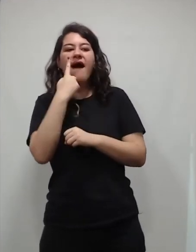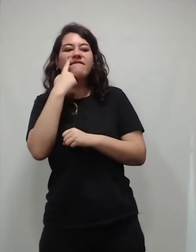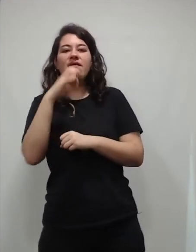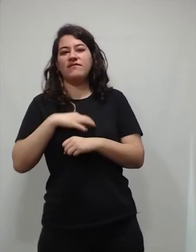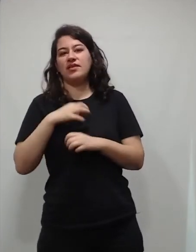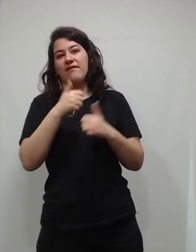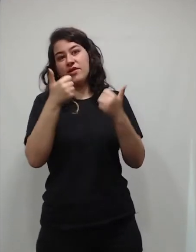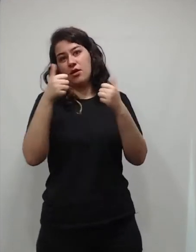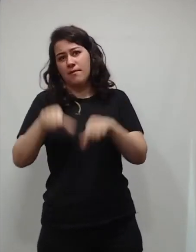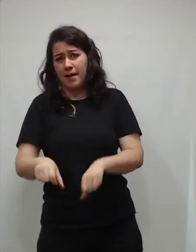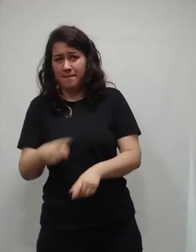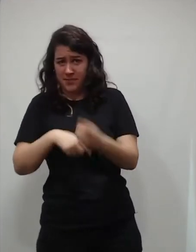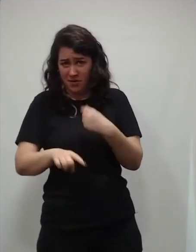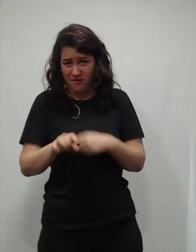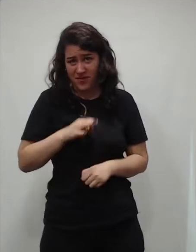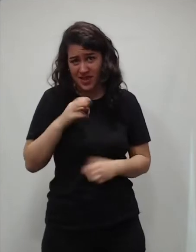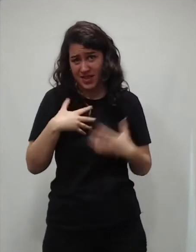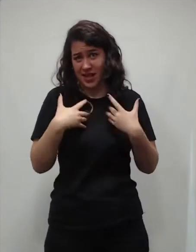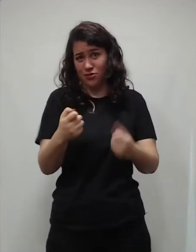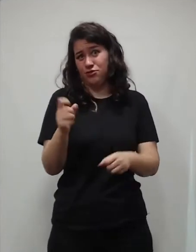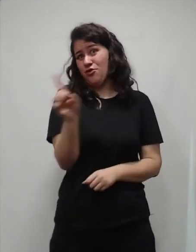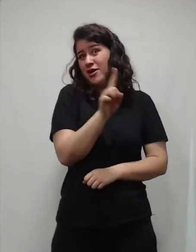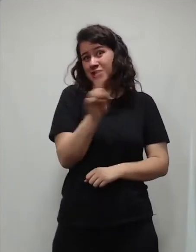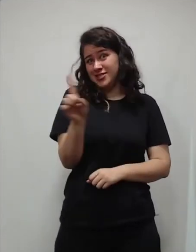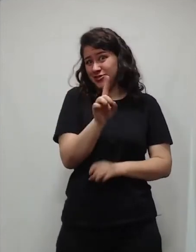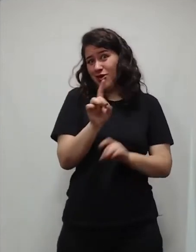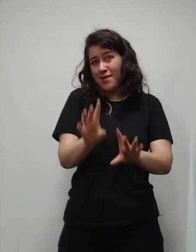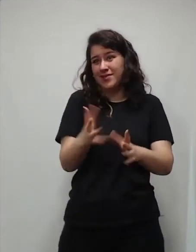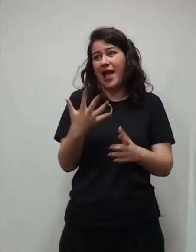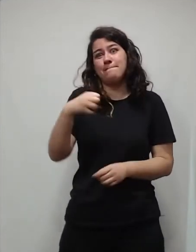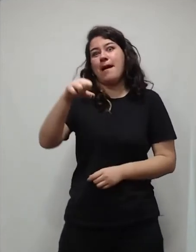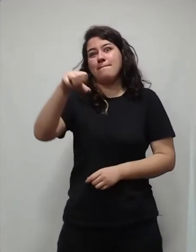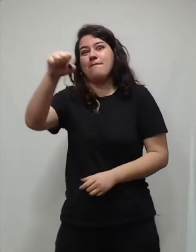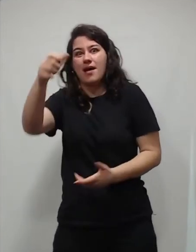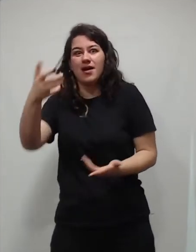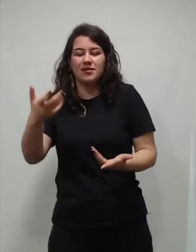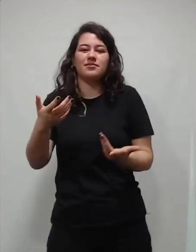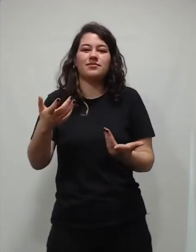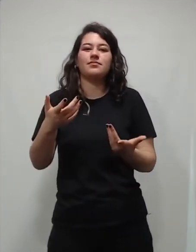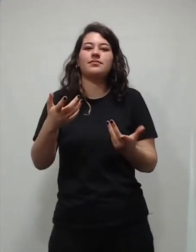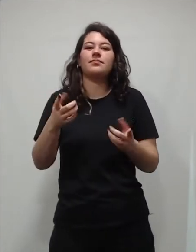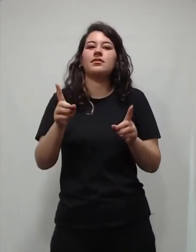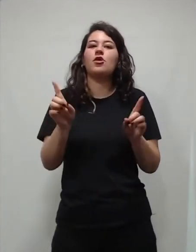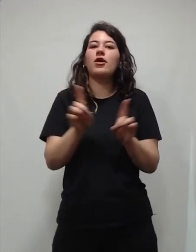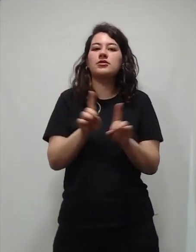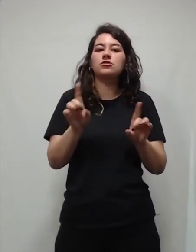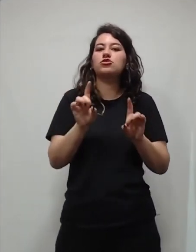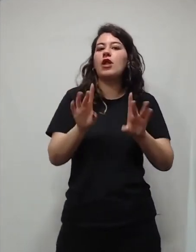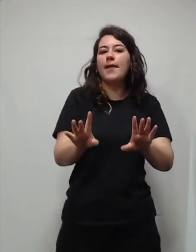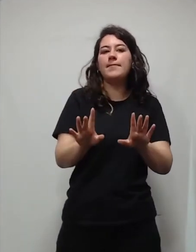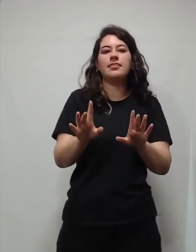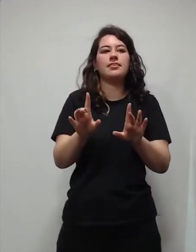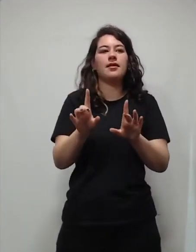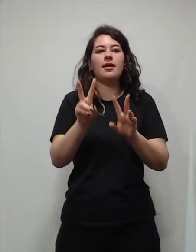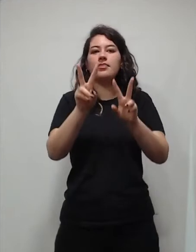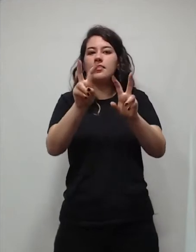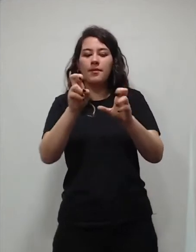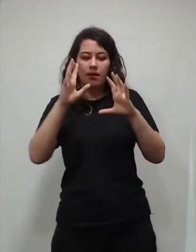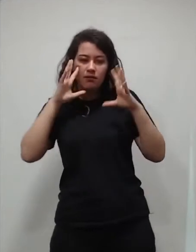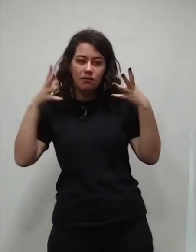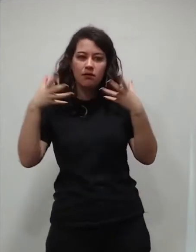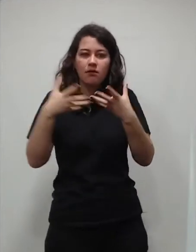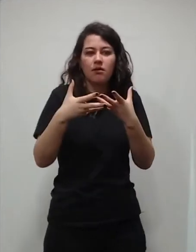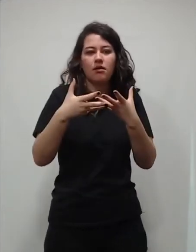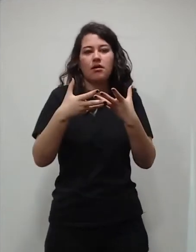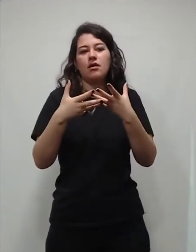Sin embargo, la vida trasciende los aspectos de salud. Por lo tanto, no solamente la intervención ligada a